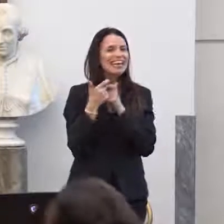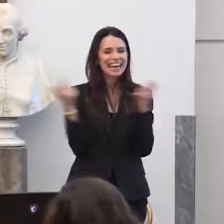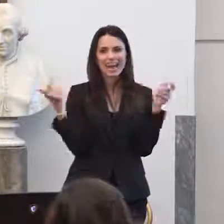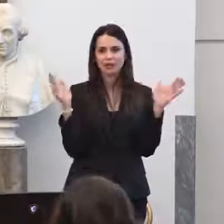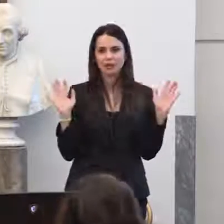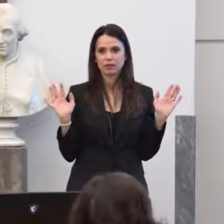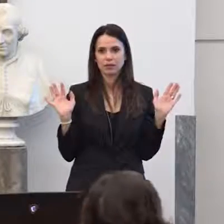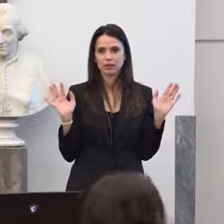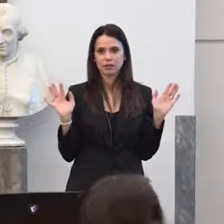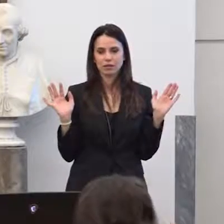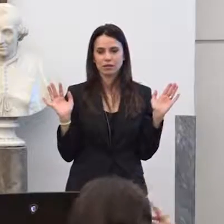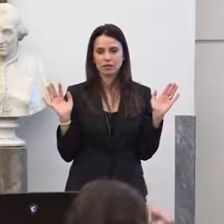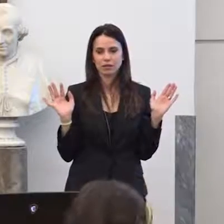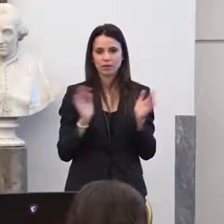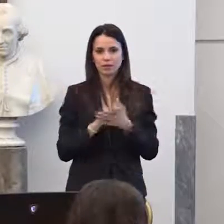giorno.